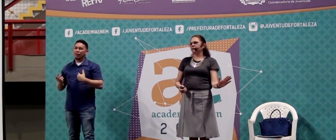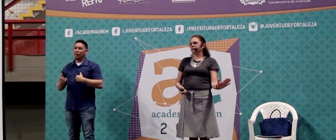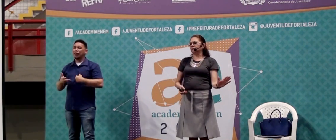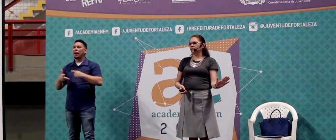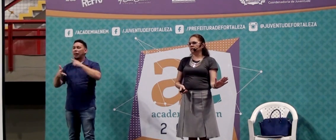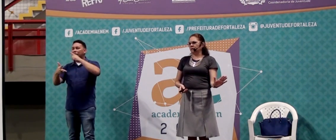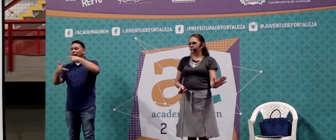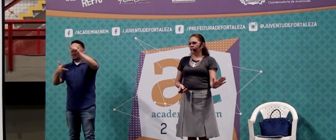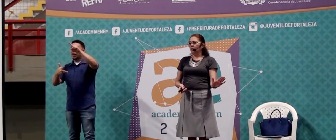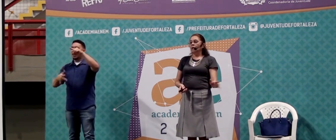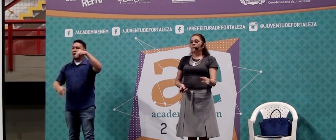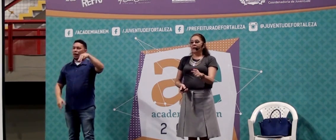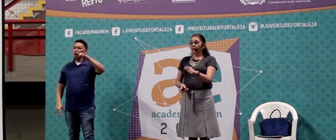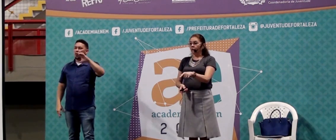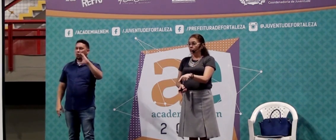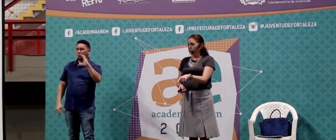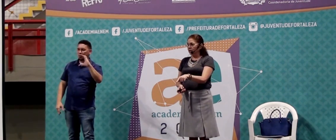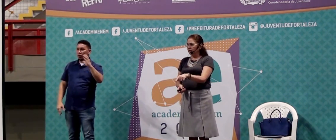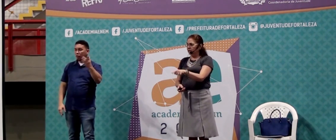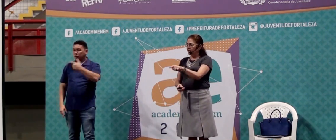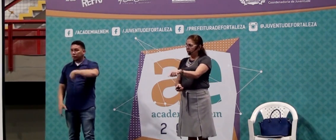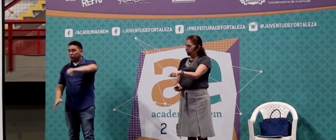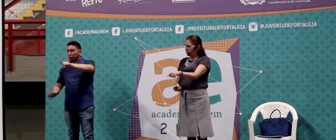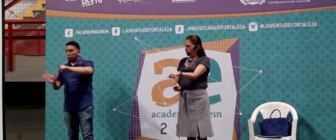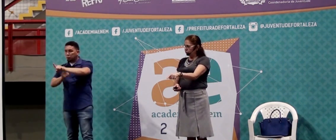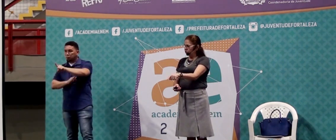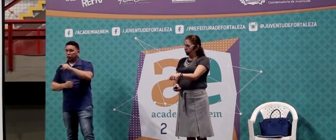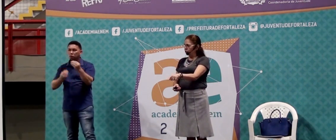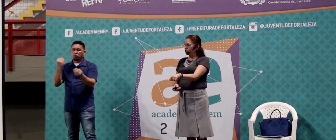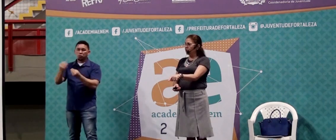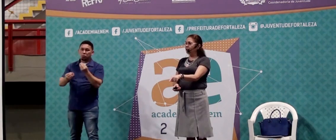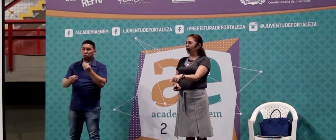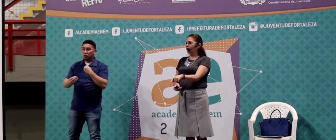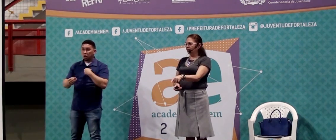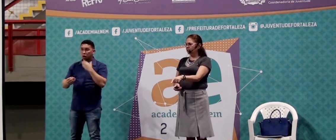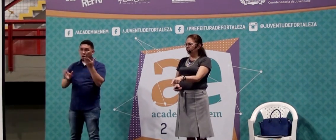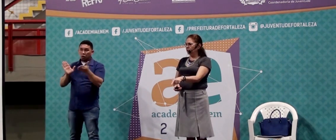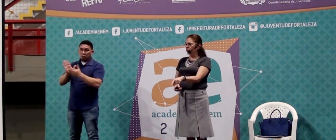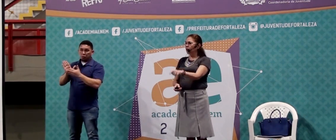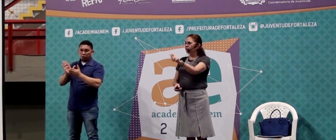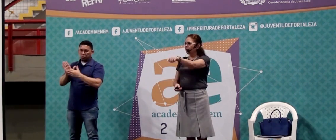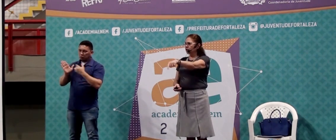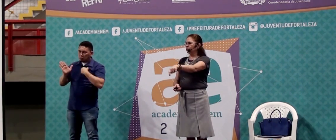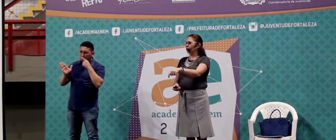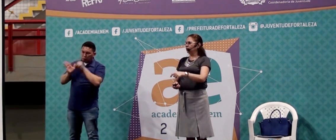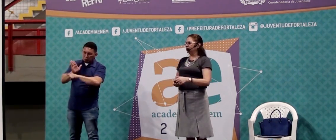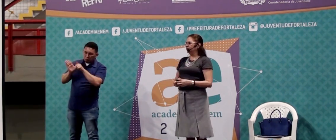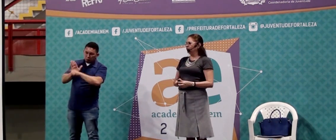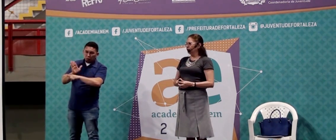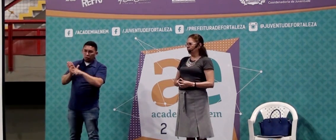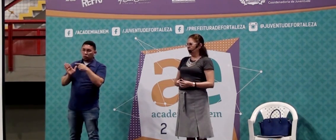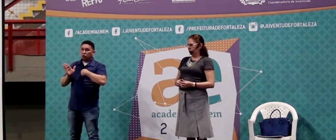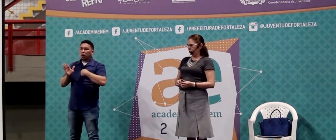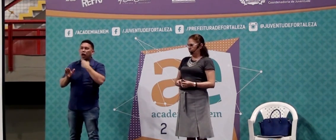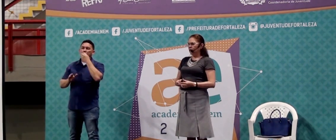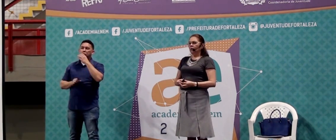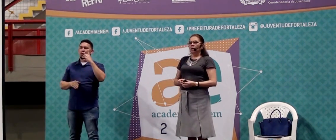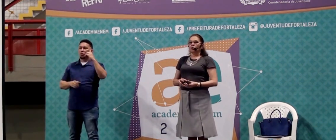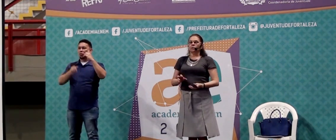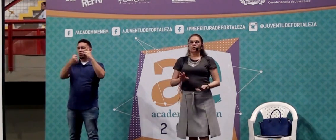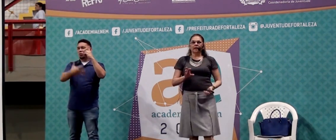tema e a tese na introdução. Perguntas, que aqui eu chamo de indagação, deixe para o